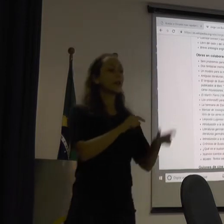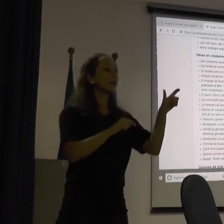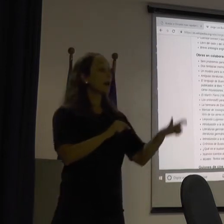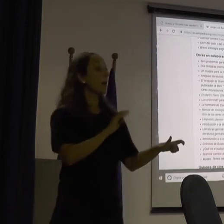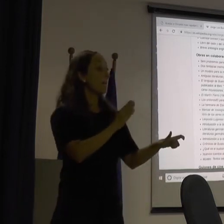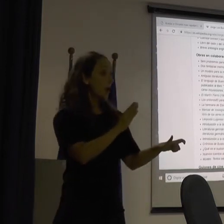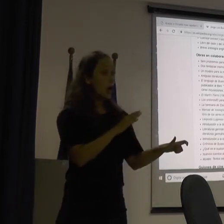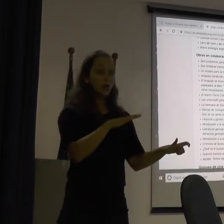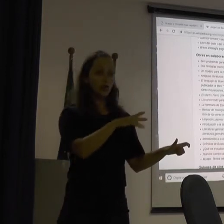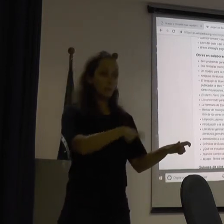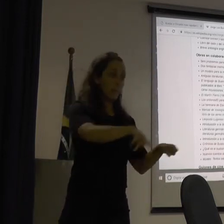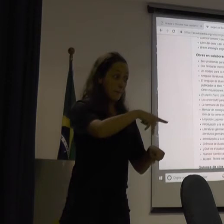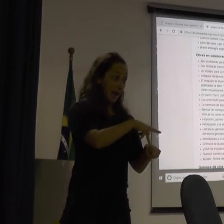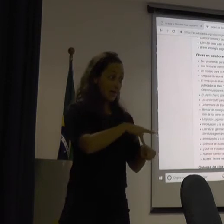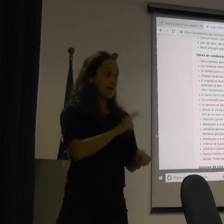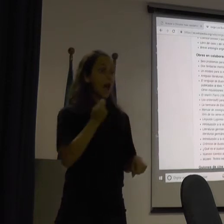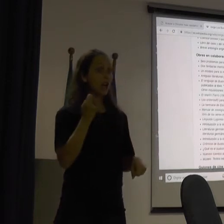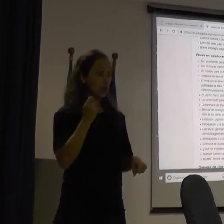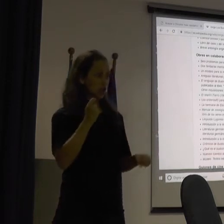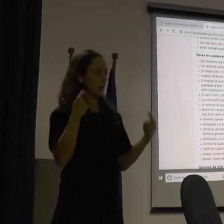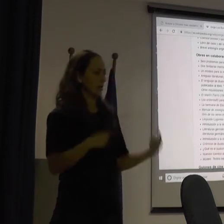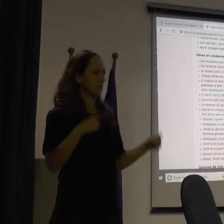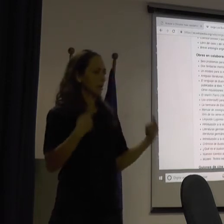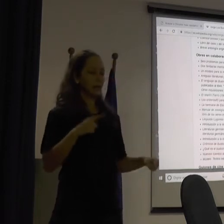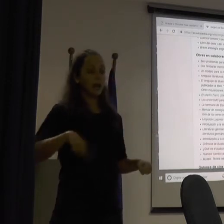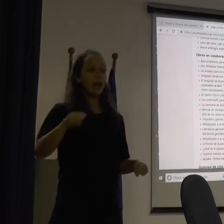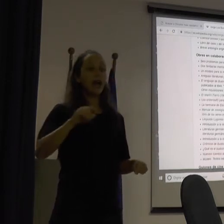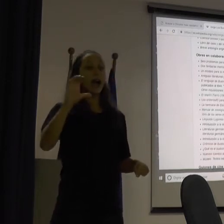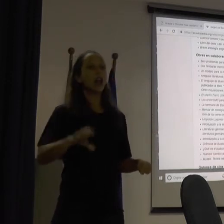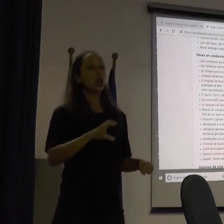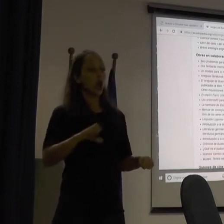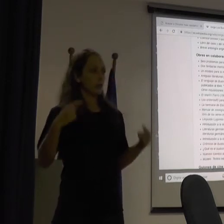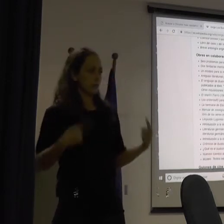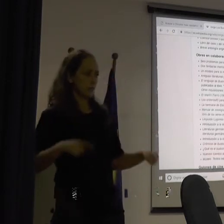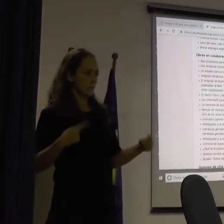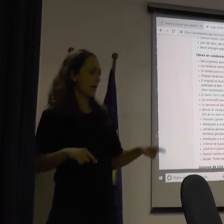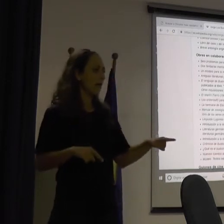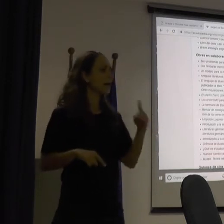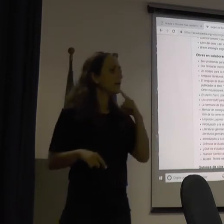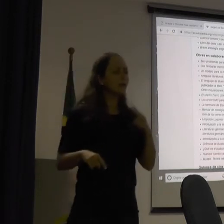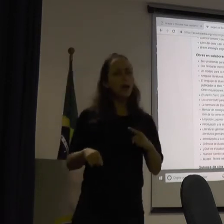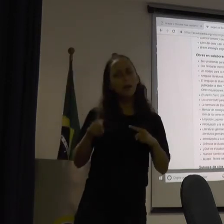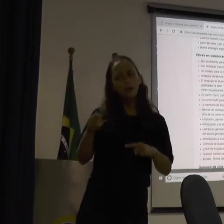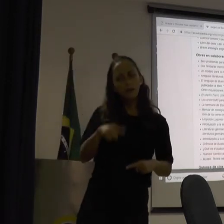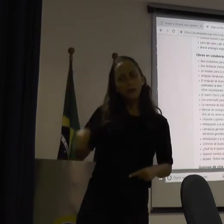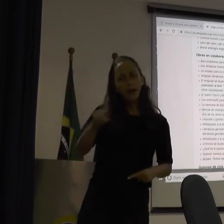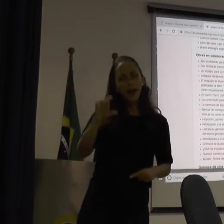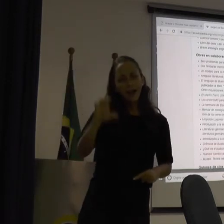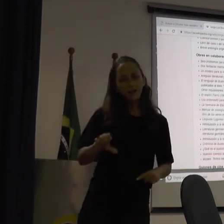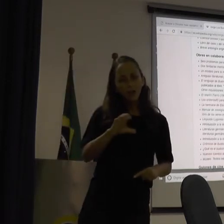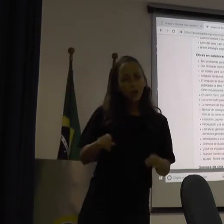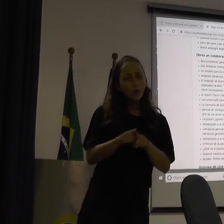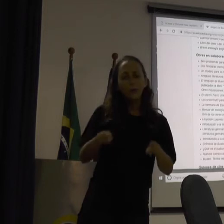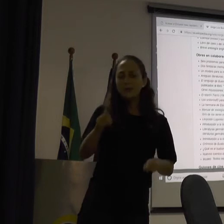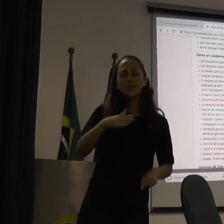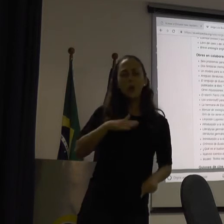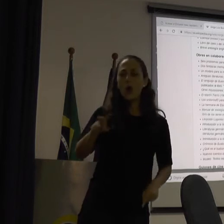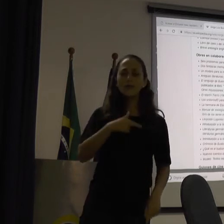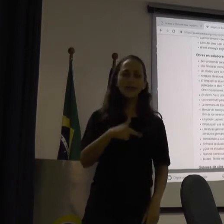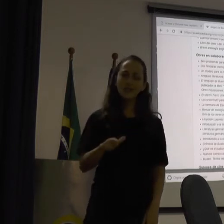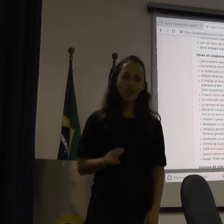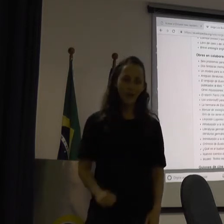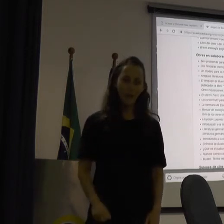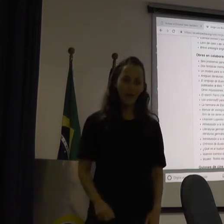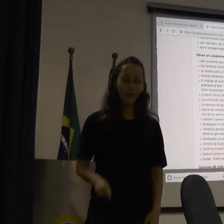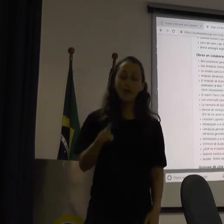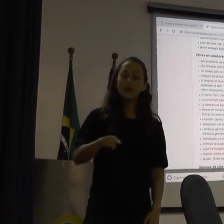na Argentina pelos católicos. Ele falou, vocês são católicos, mas vocês não gostam de religião. Vocês